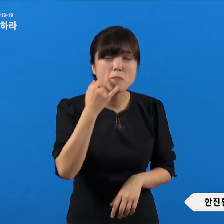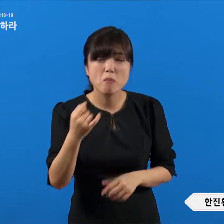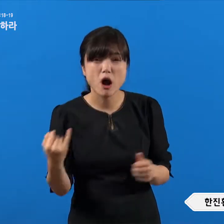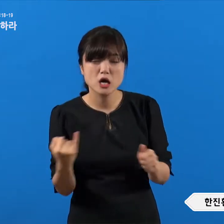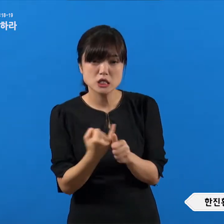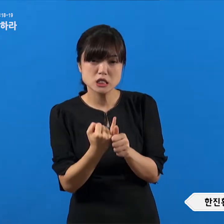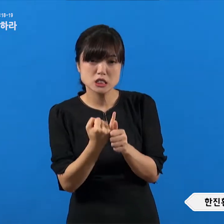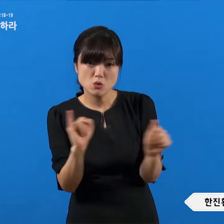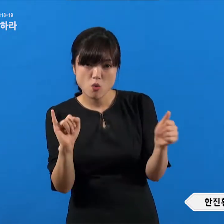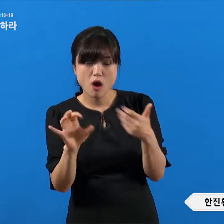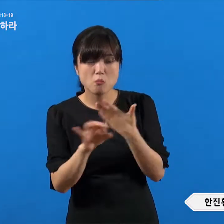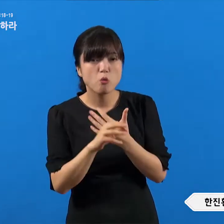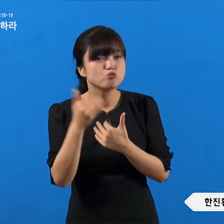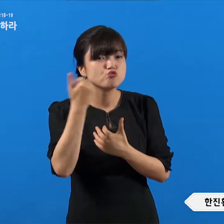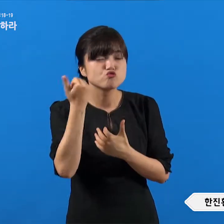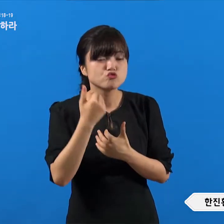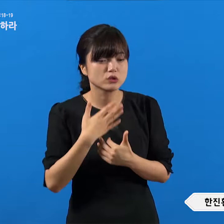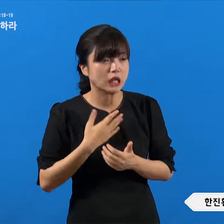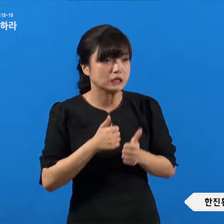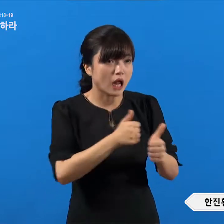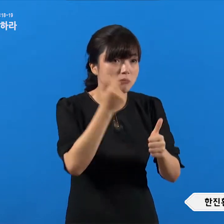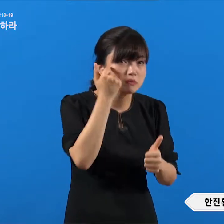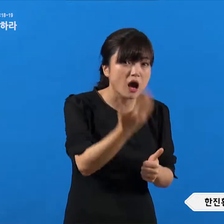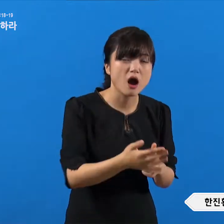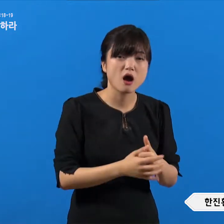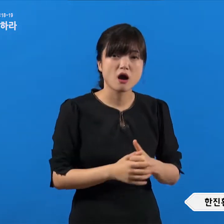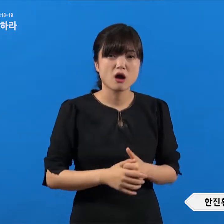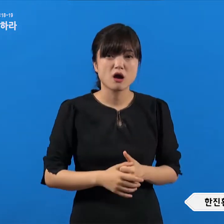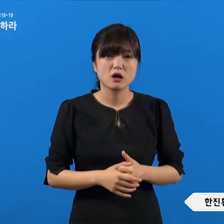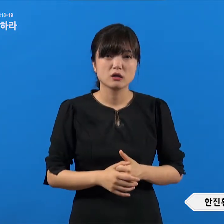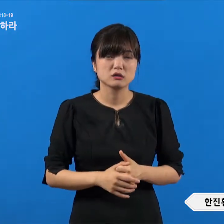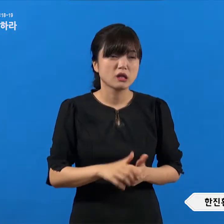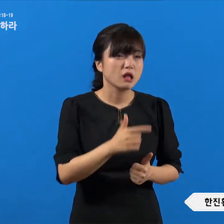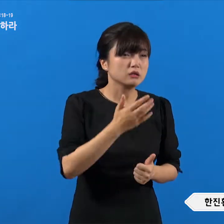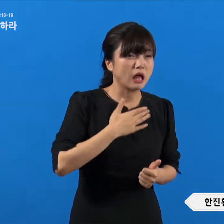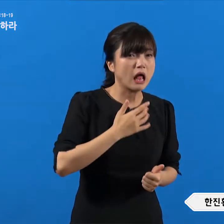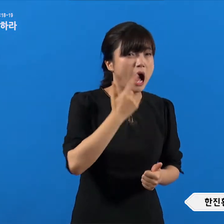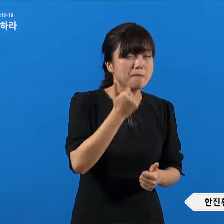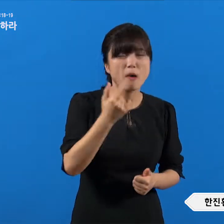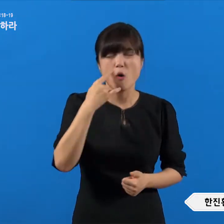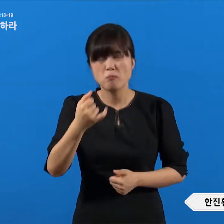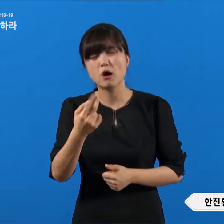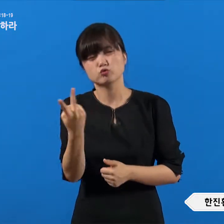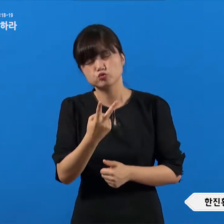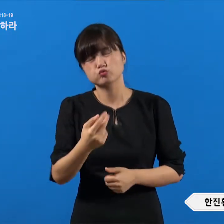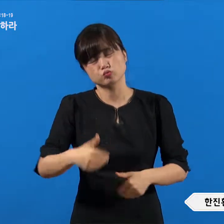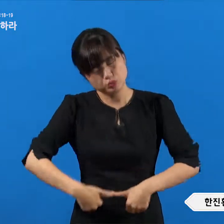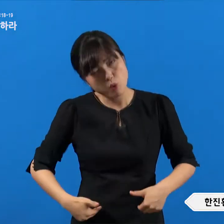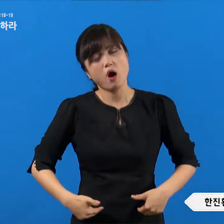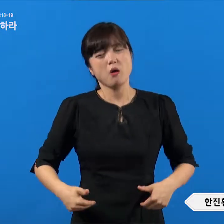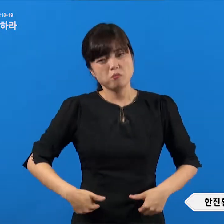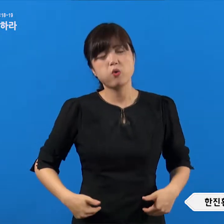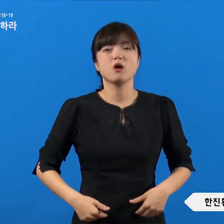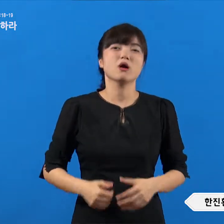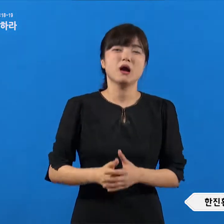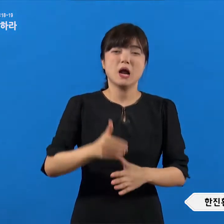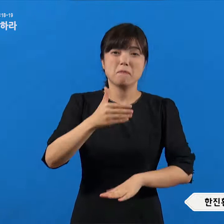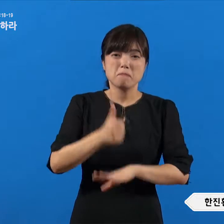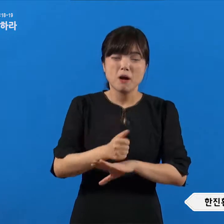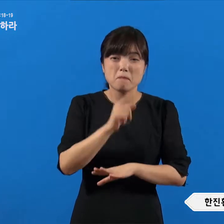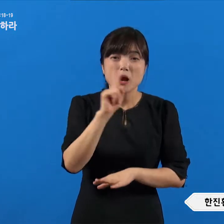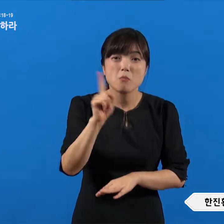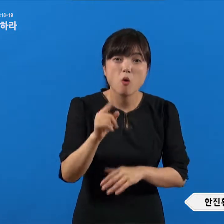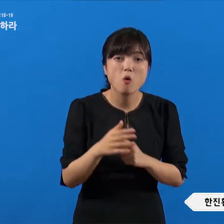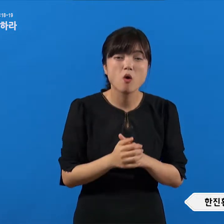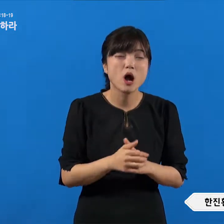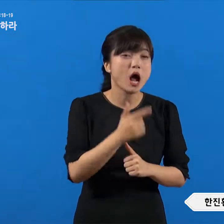이혼하면 누구하고 사느냐고요? 아빠, 엄마 둘 다가 필요해요. 그 제일 마지막에 또